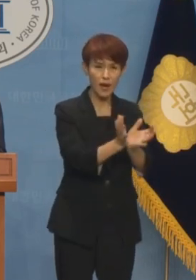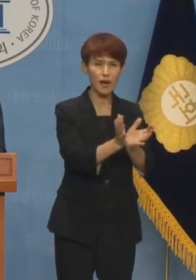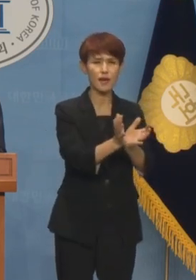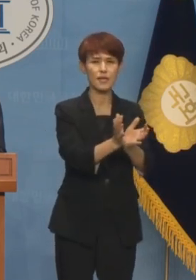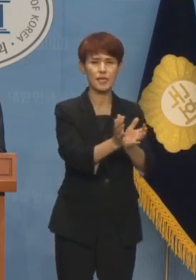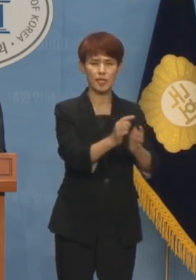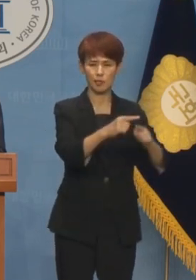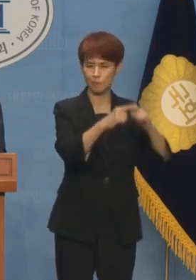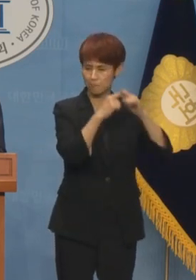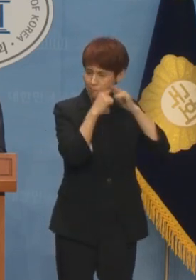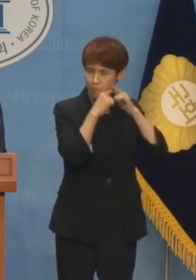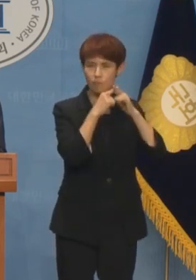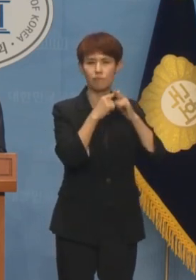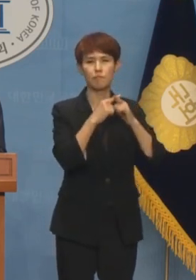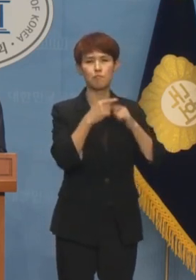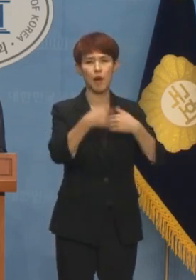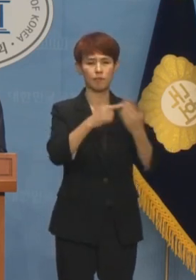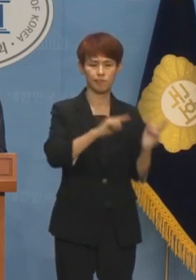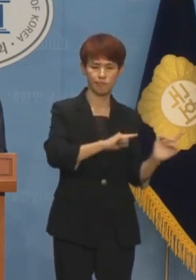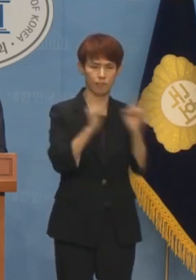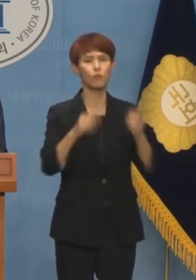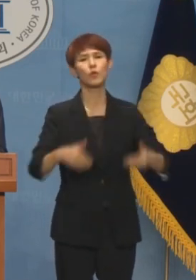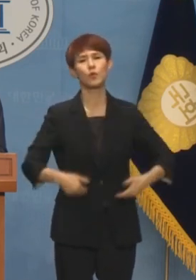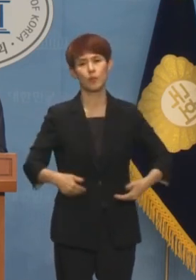자기 쇄신을 해야 합니다.